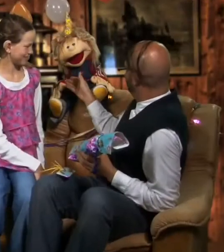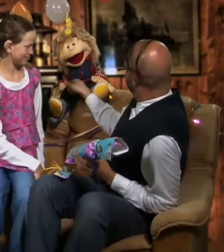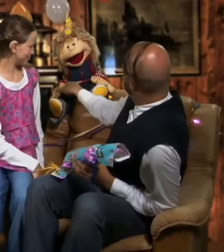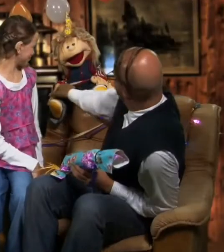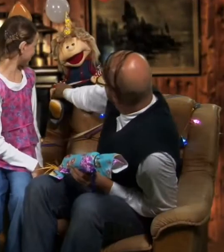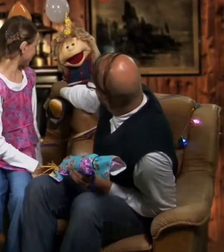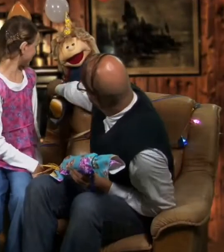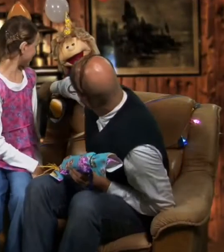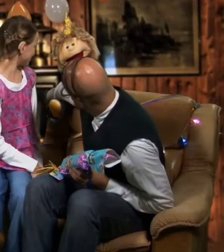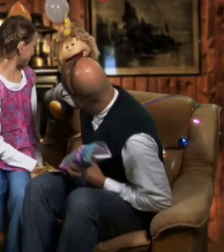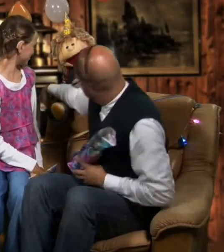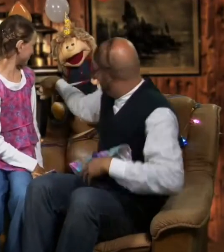Danke.